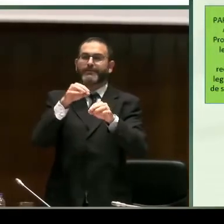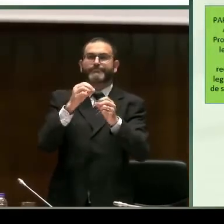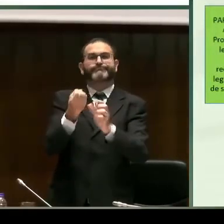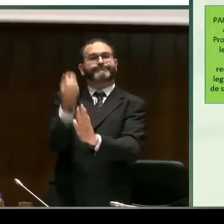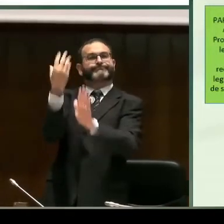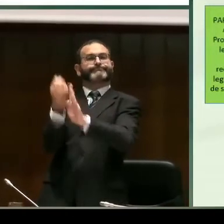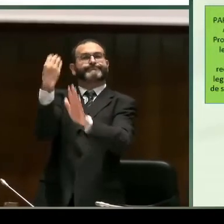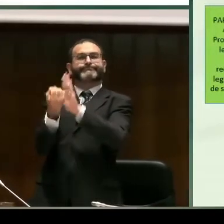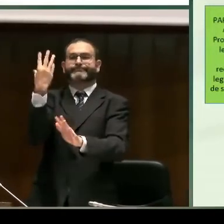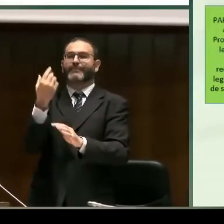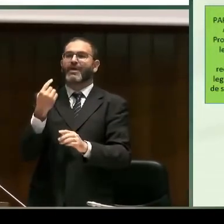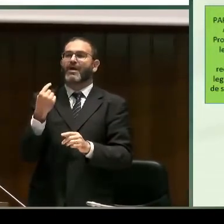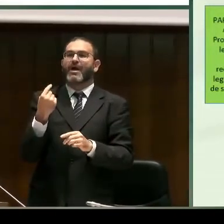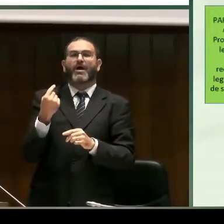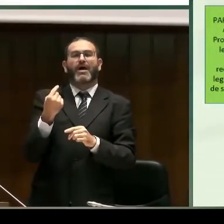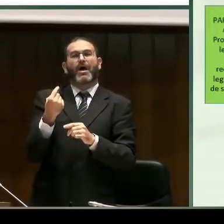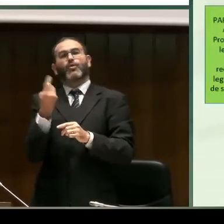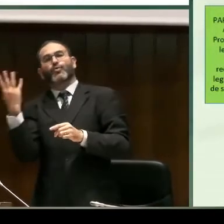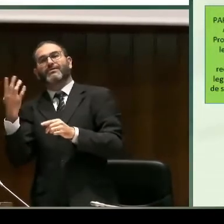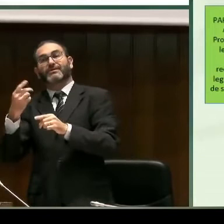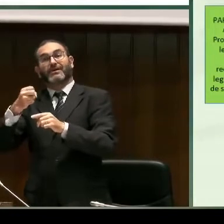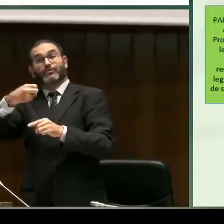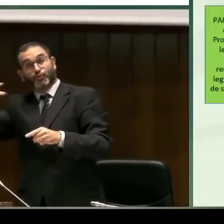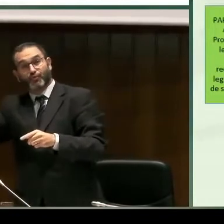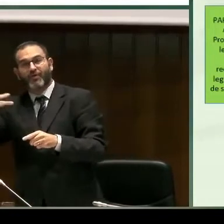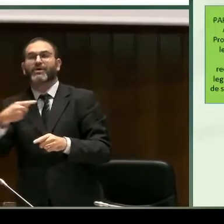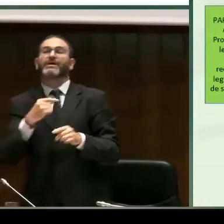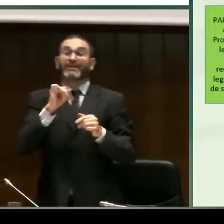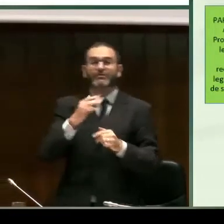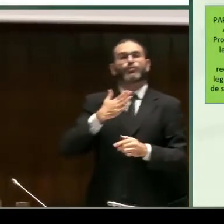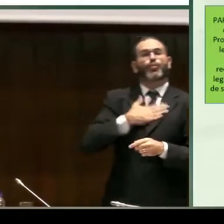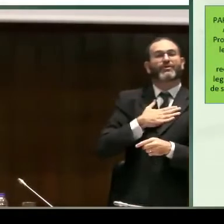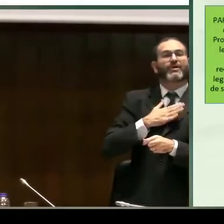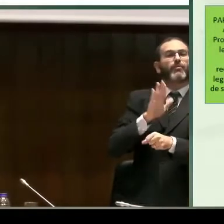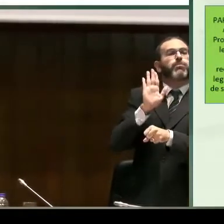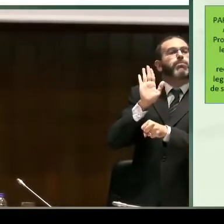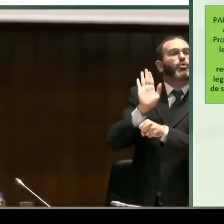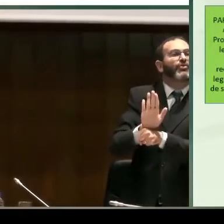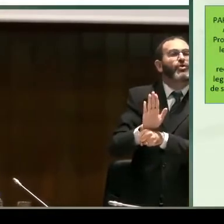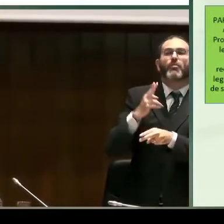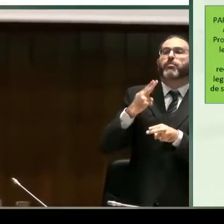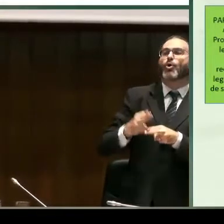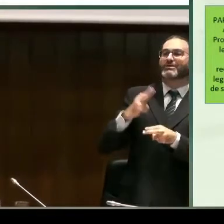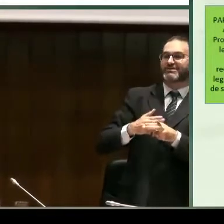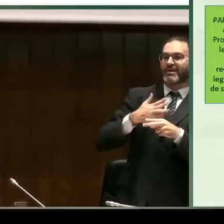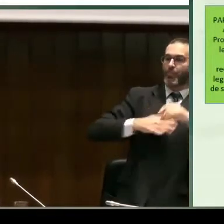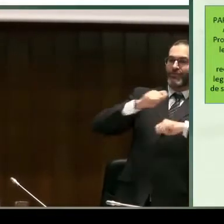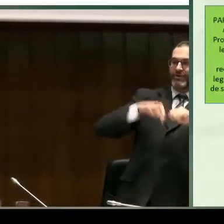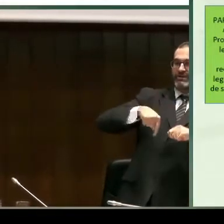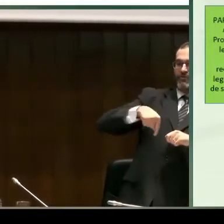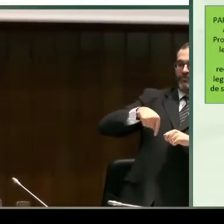se traslada o se interpreta en diferentes elementos. Hay algunos resultados de nuestra